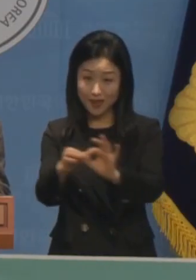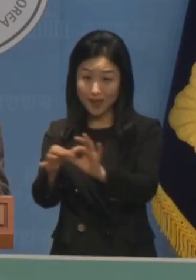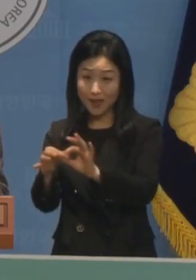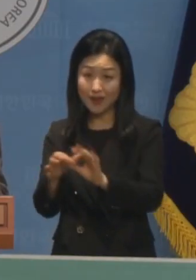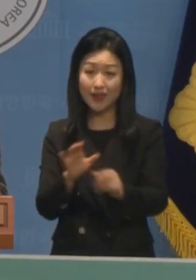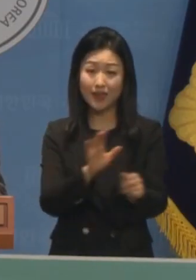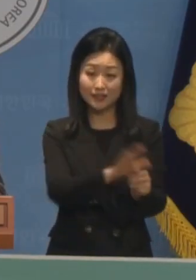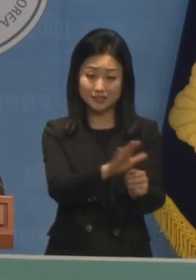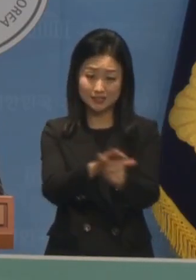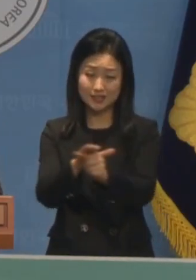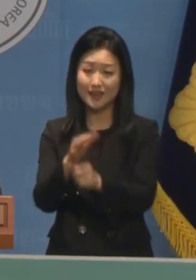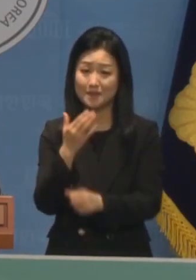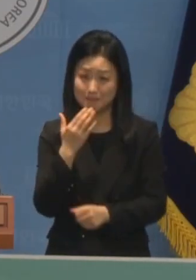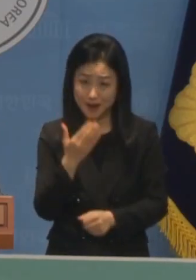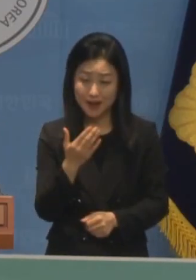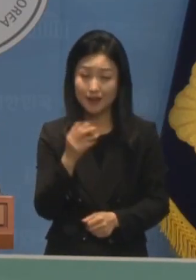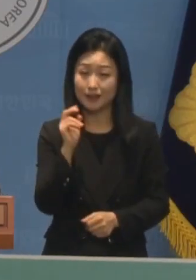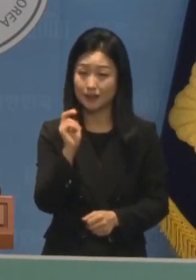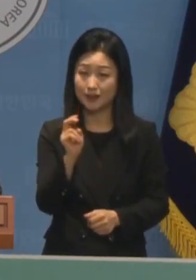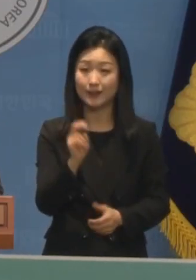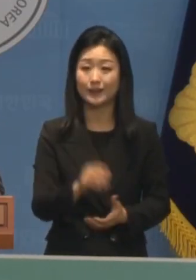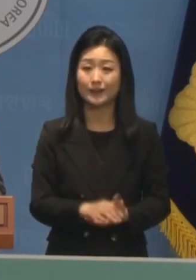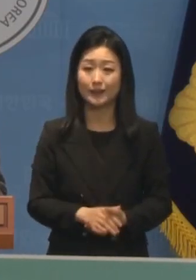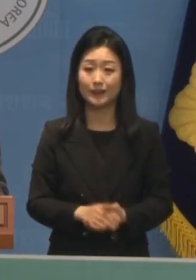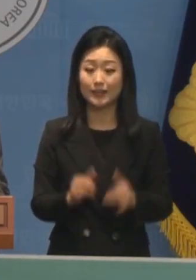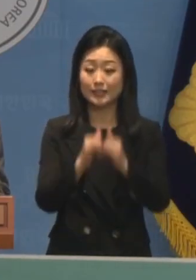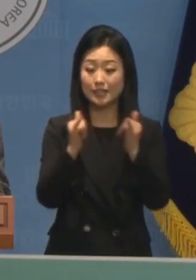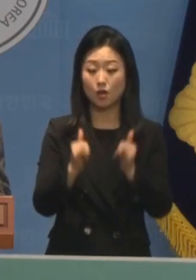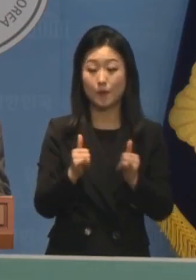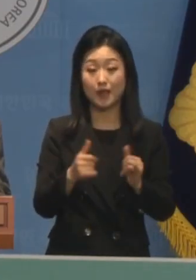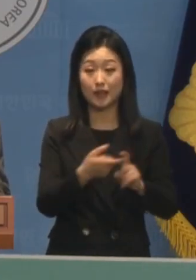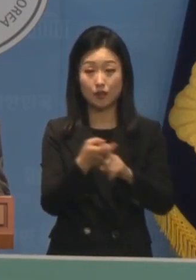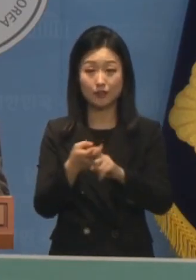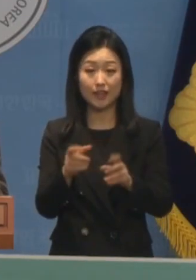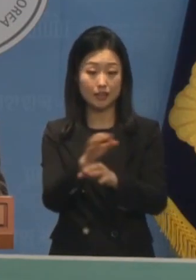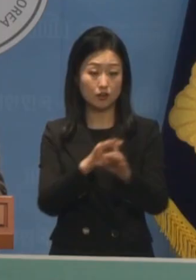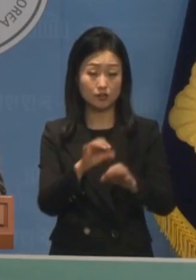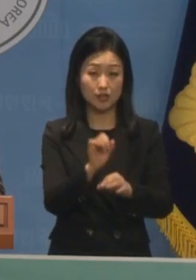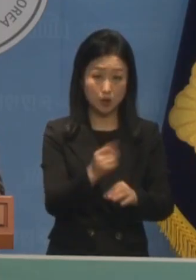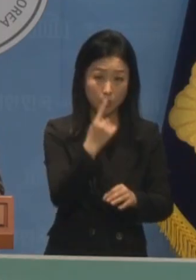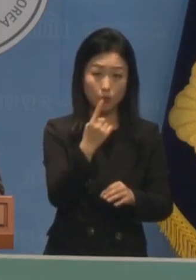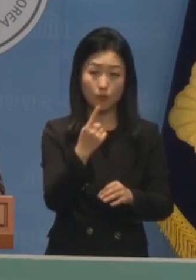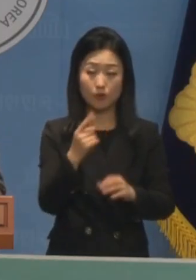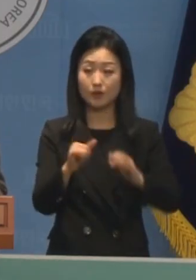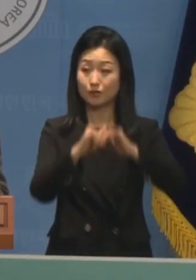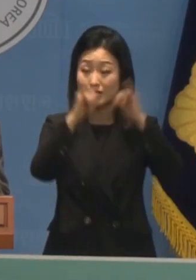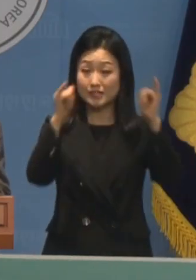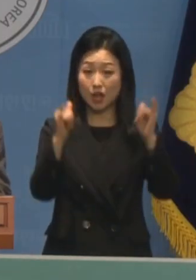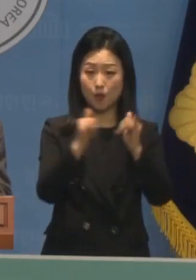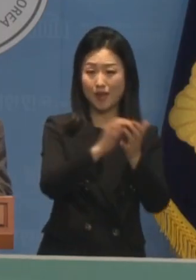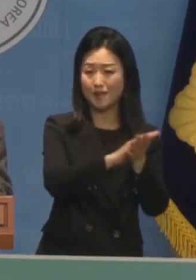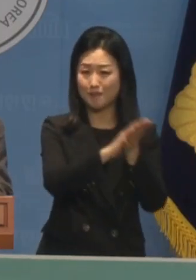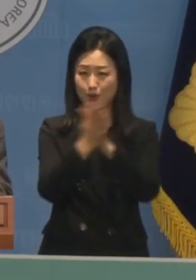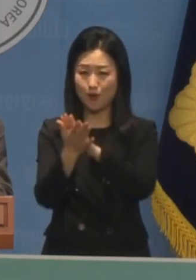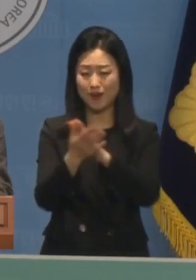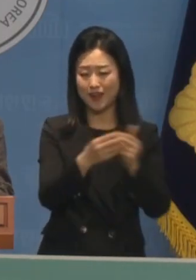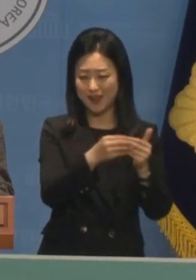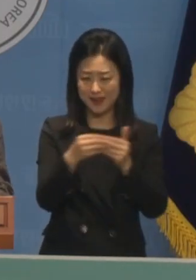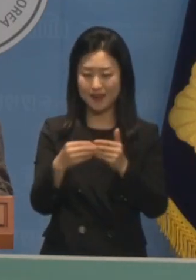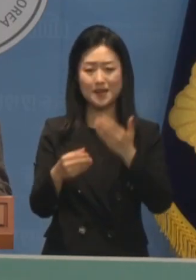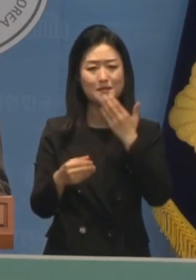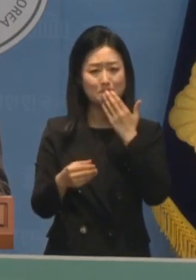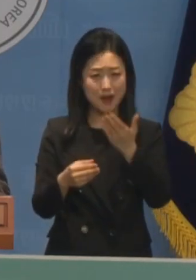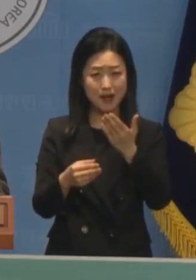한층 높여줄 것입니다. 사회 연대 경제가 우리 사회의 변화와 혁신을 이끌 수 있도록 뒷받침하는